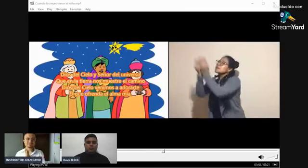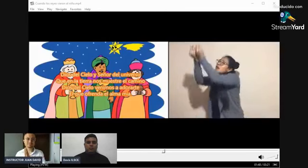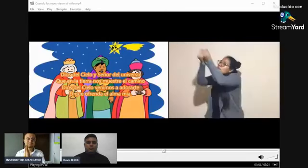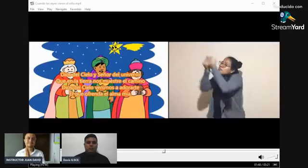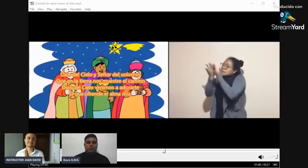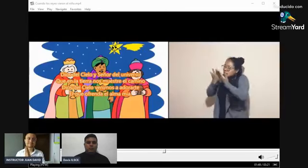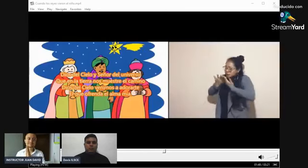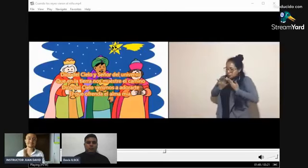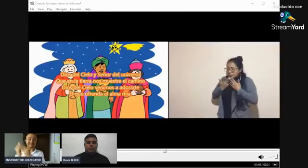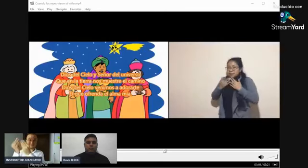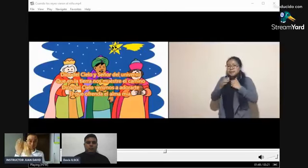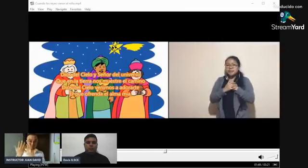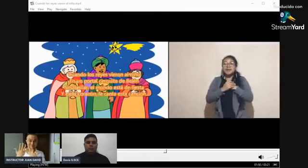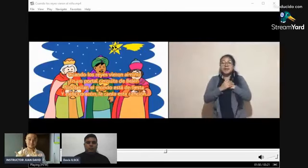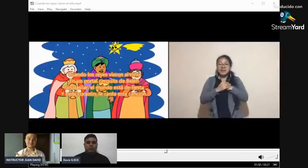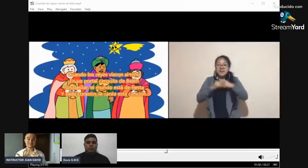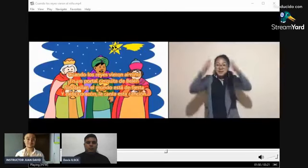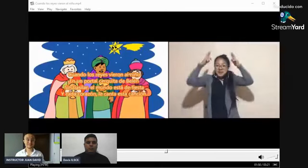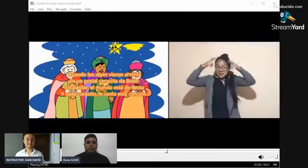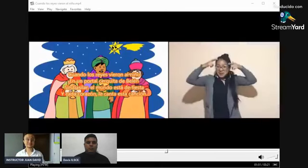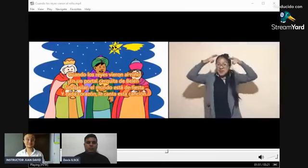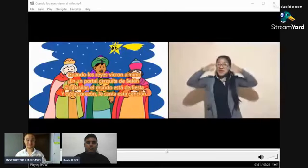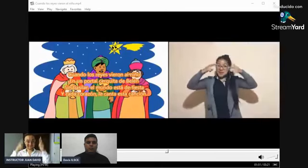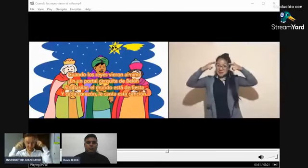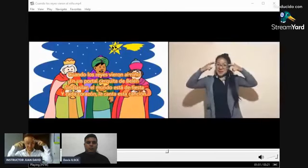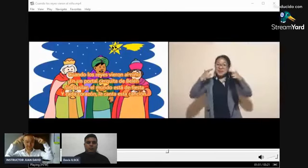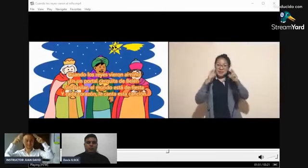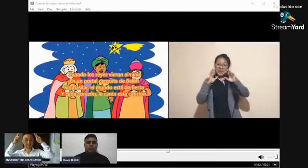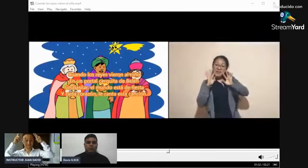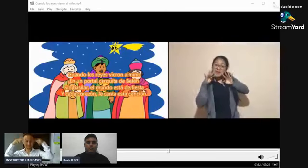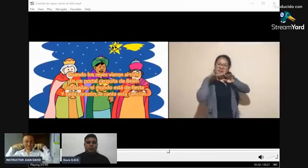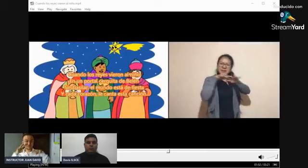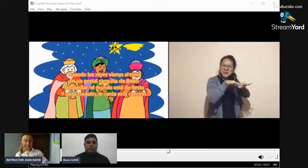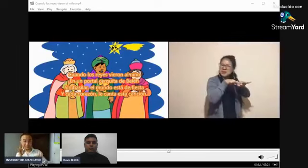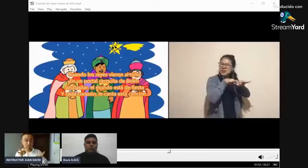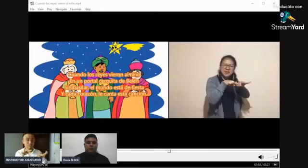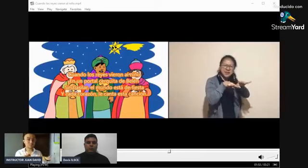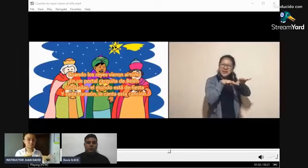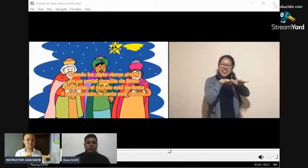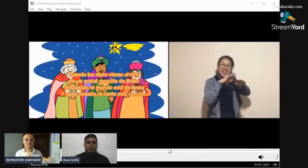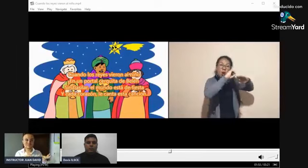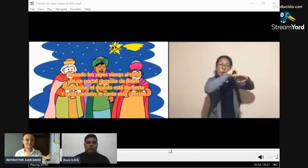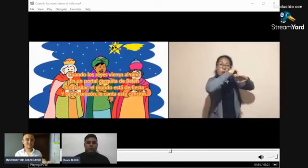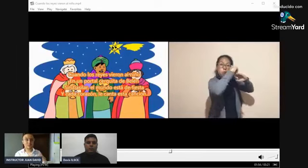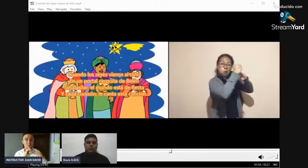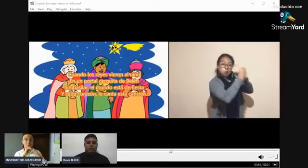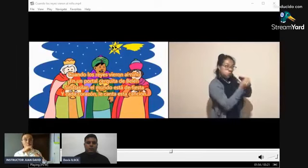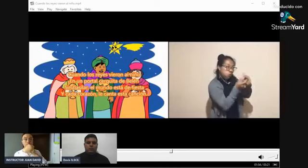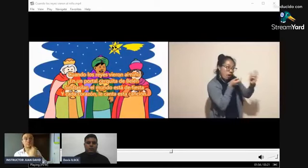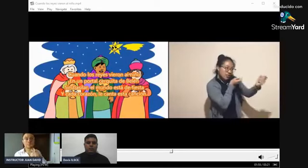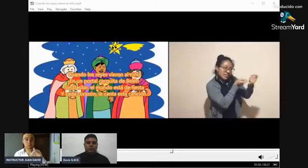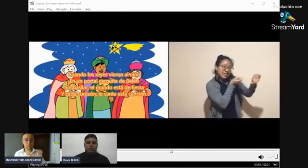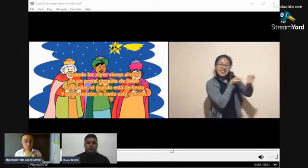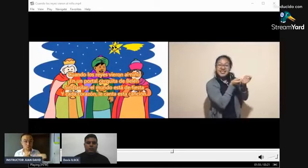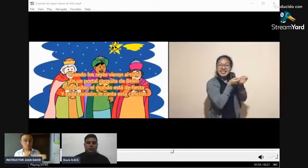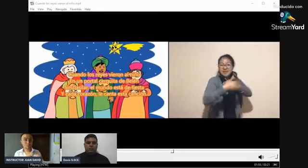alma mía. Cuando los bebés vieron al niño en un portal cerquita